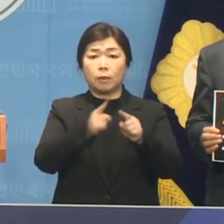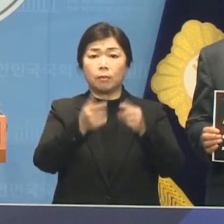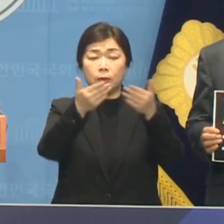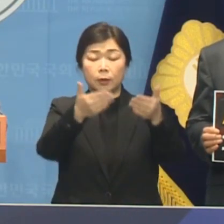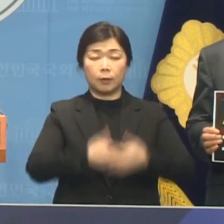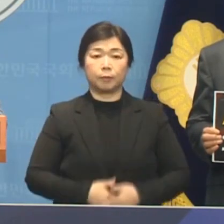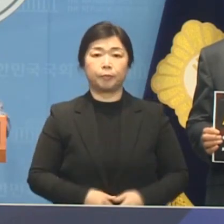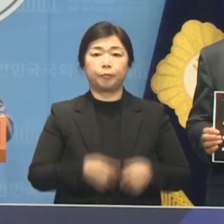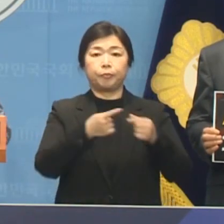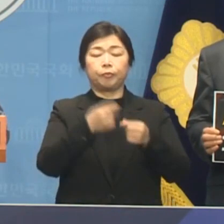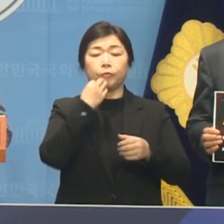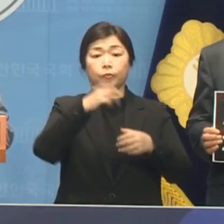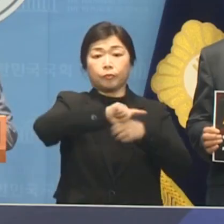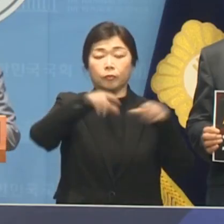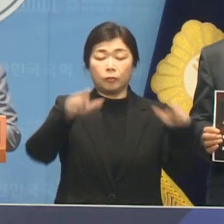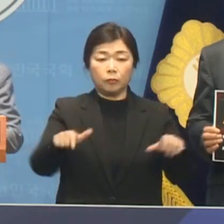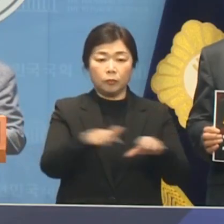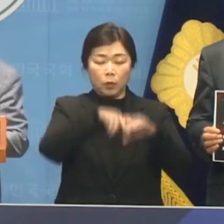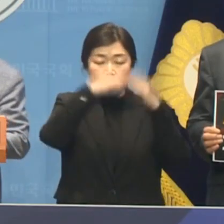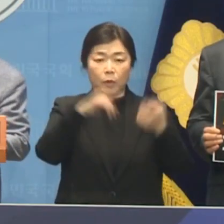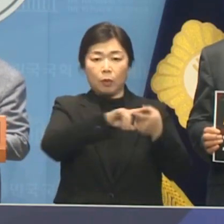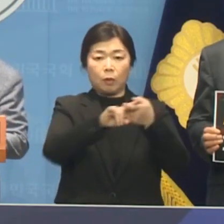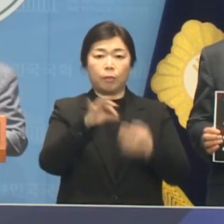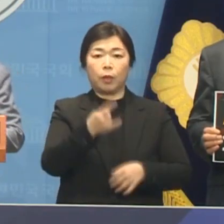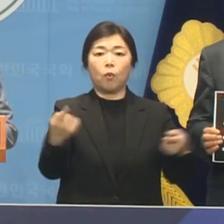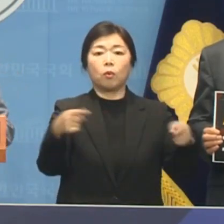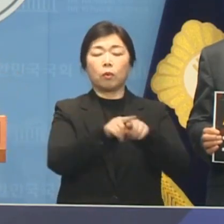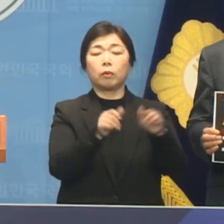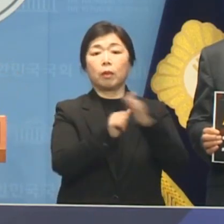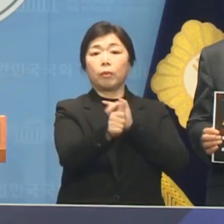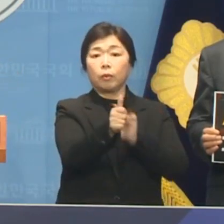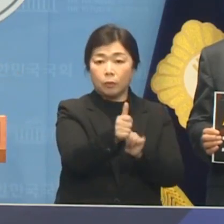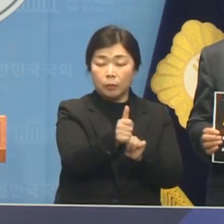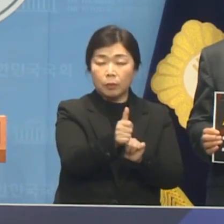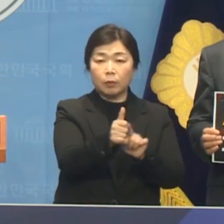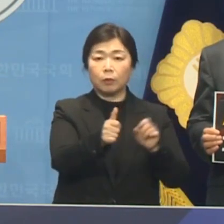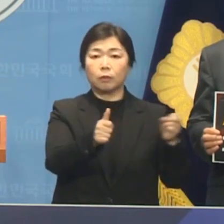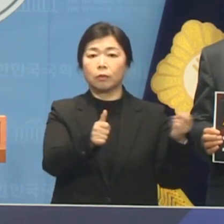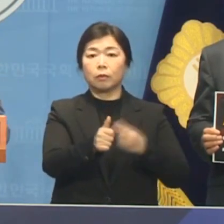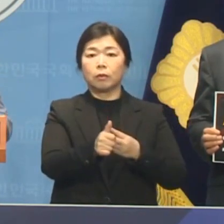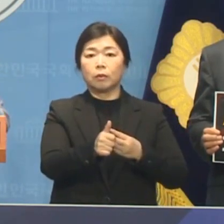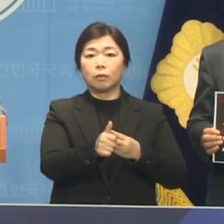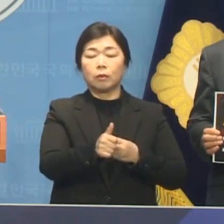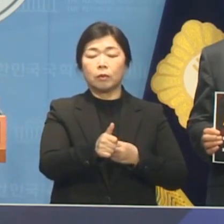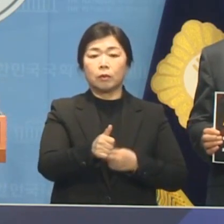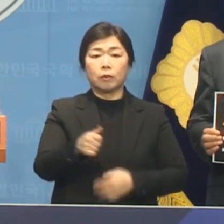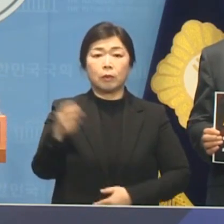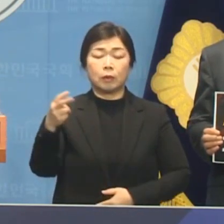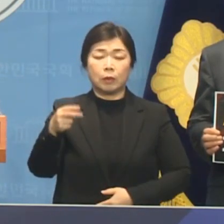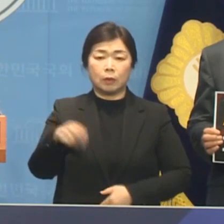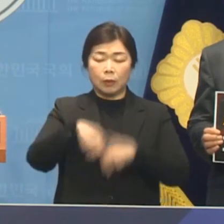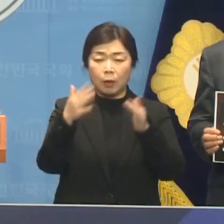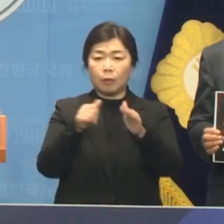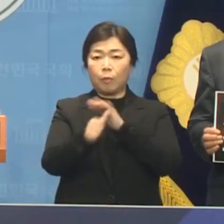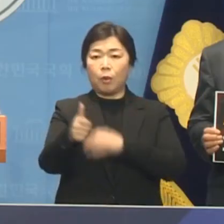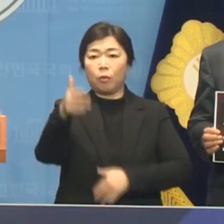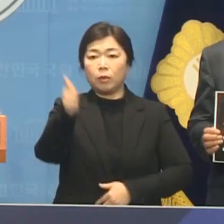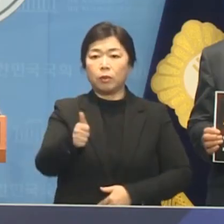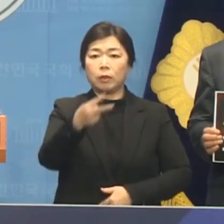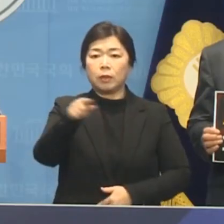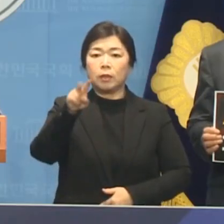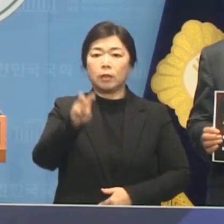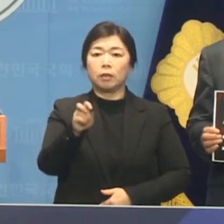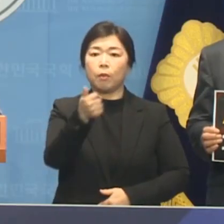먼저 수도권 기독교 청년합회 공동대표이시면서 서기총 대표이장이신